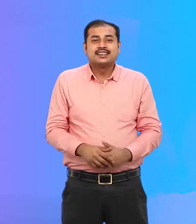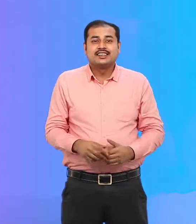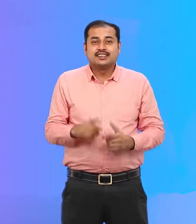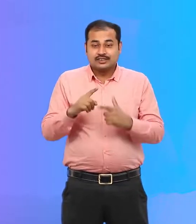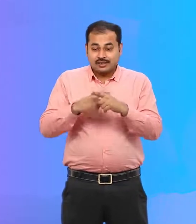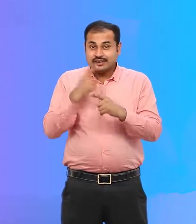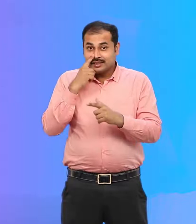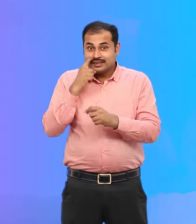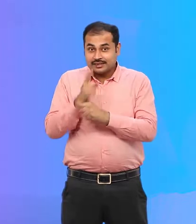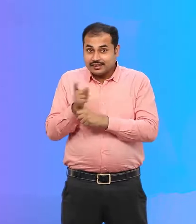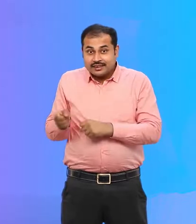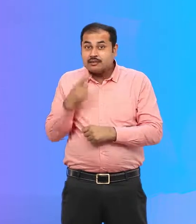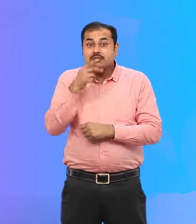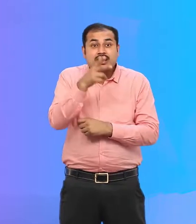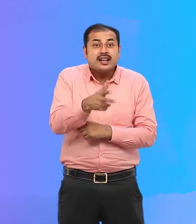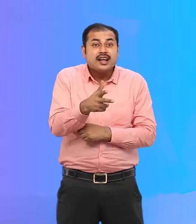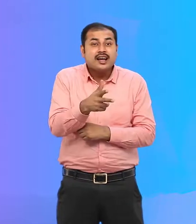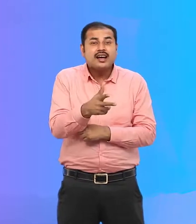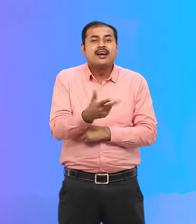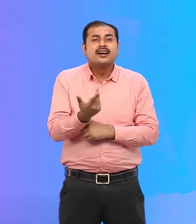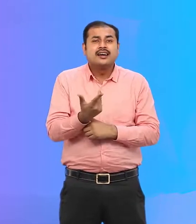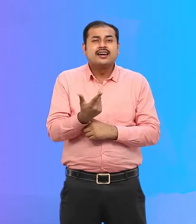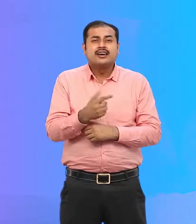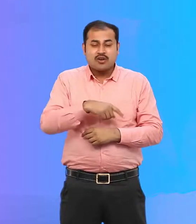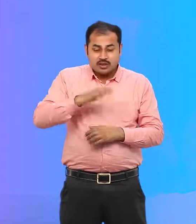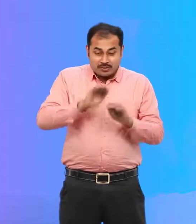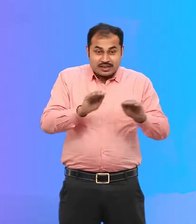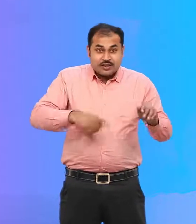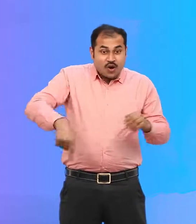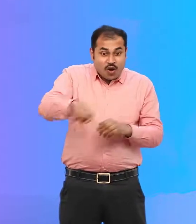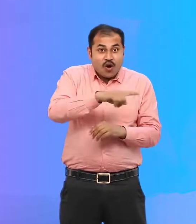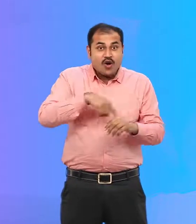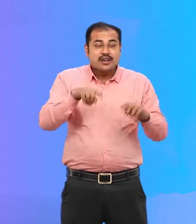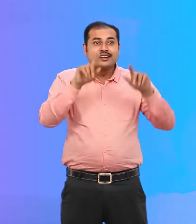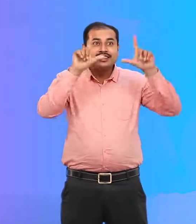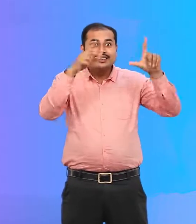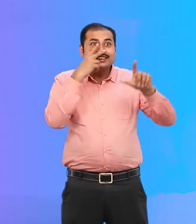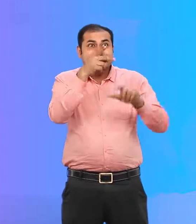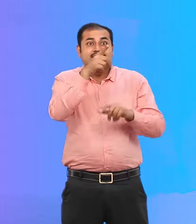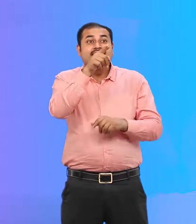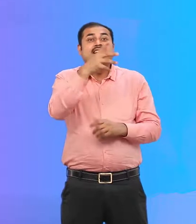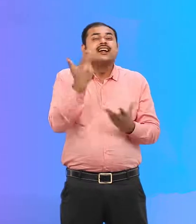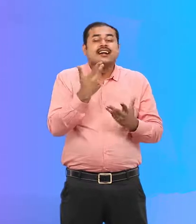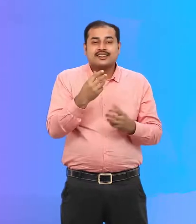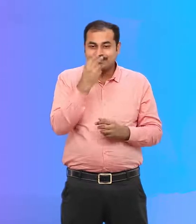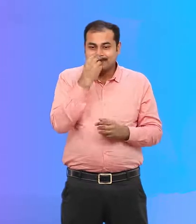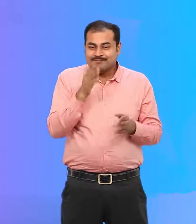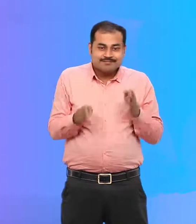है और ज्योति मैडम कह रही है मुझे पता था कि तुम लोगों को यह कार्टून पसंद का